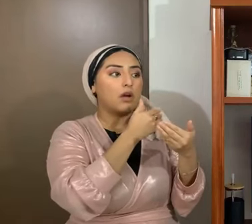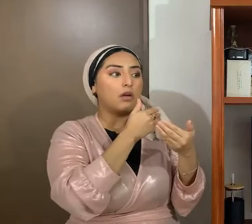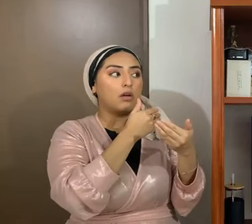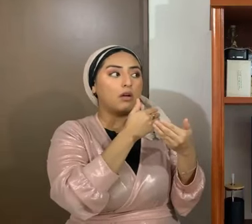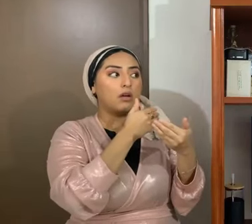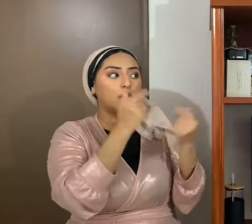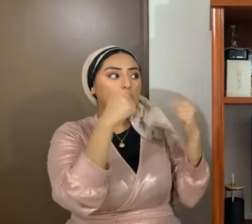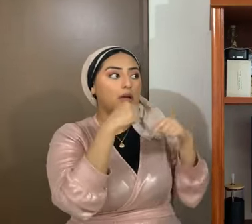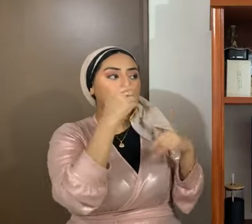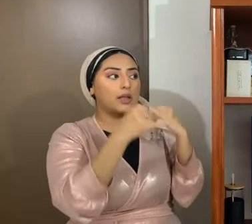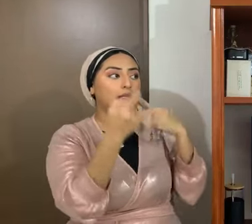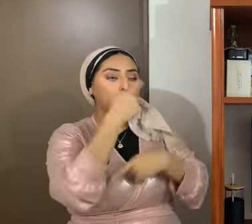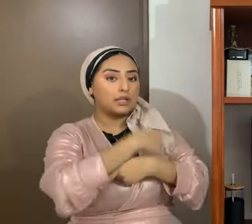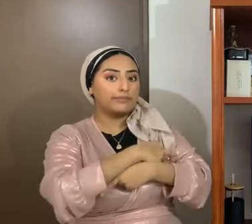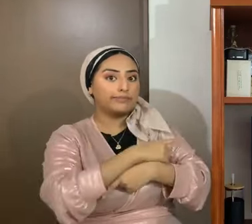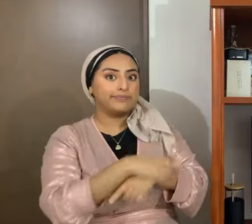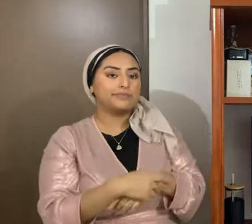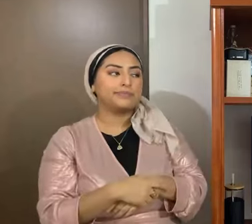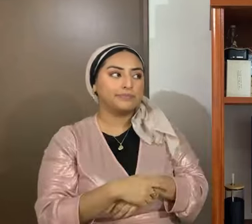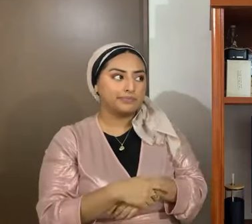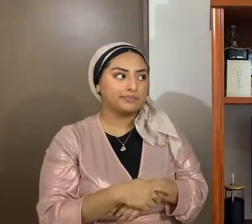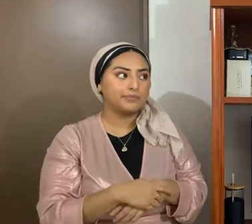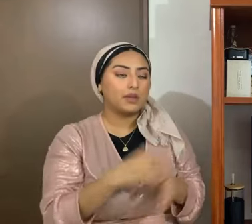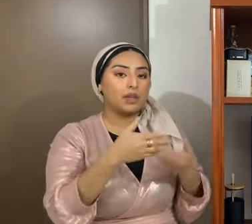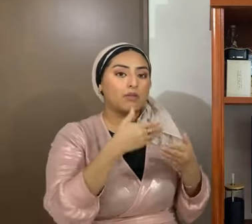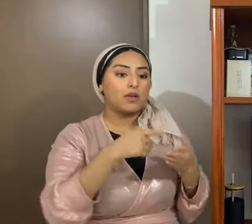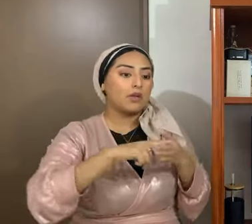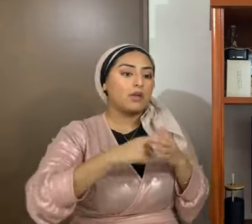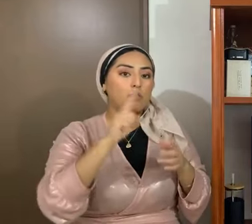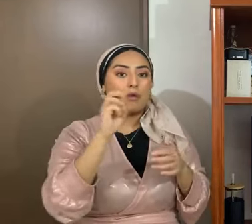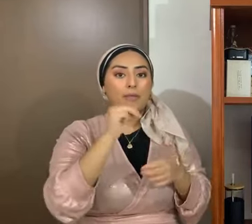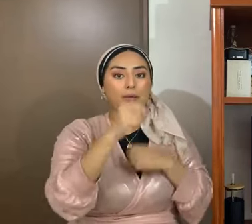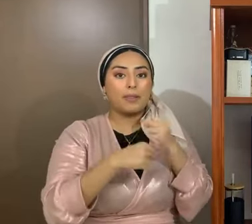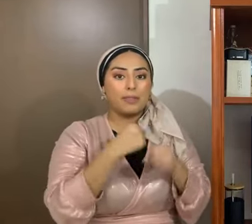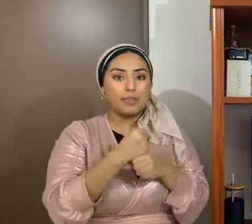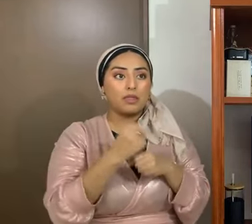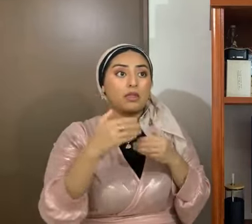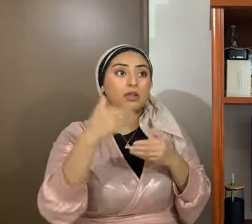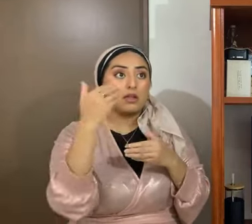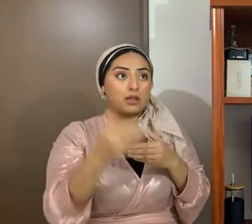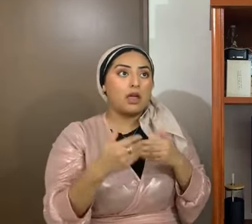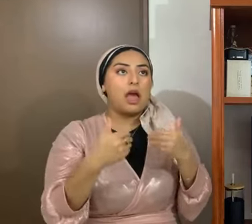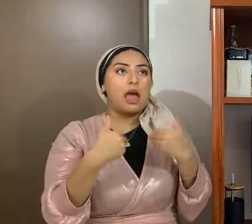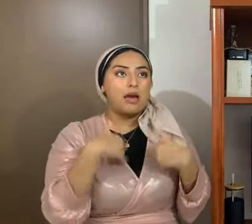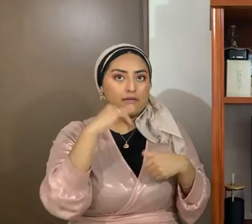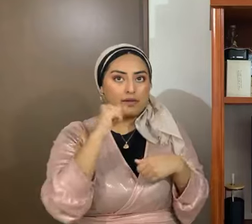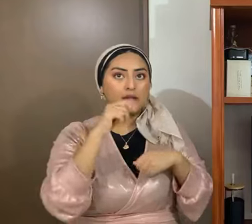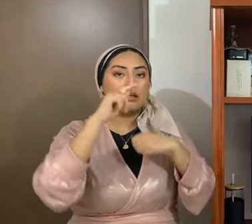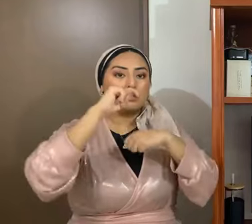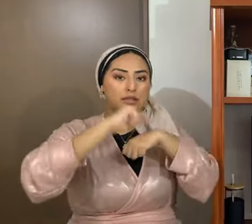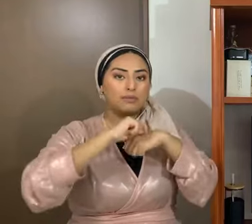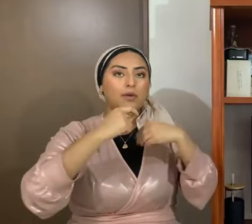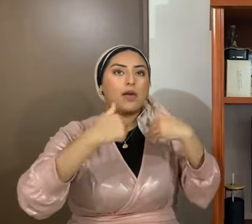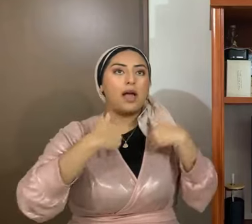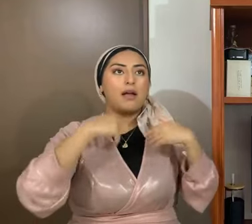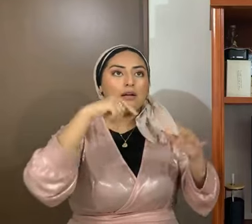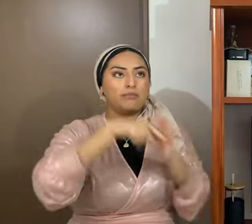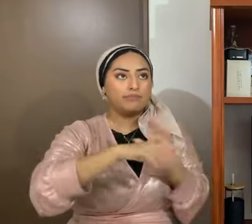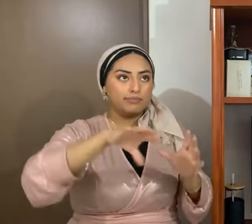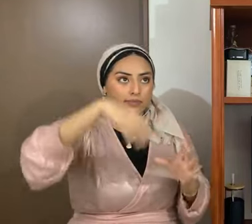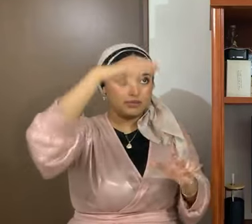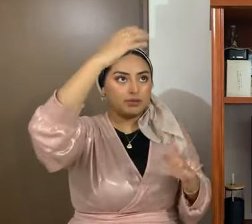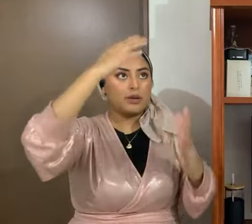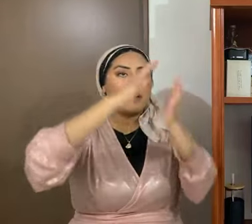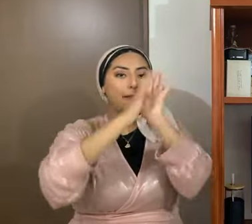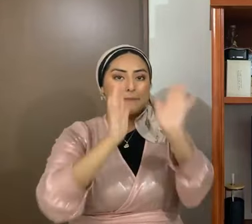venga los últimos tiempos, antes de que comience el milenio, y entonces ahí sí, habrá un templo, habrá sacrificios de